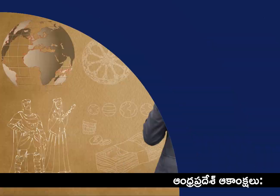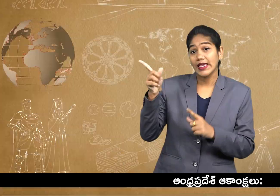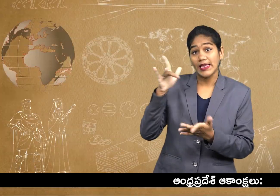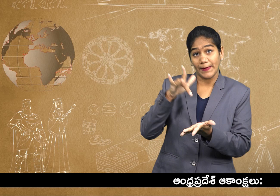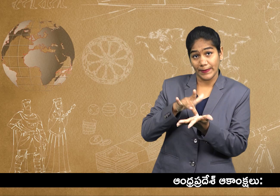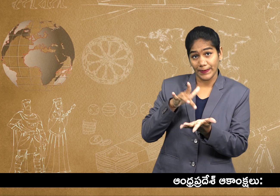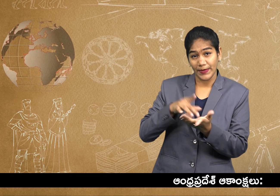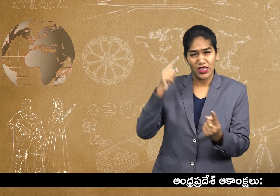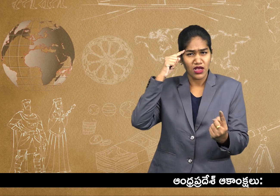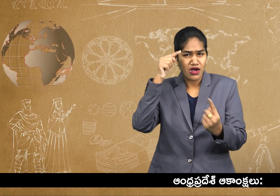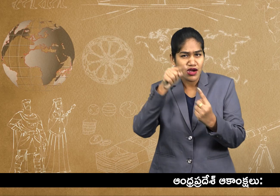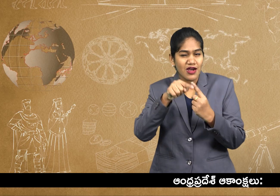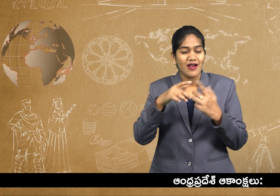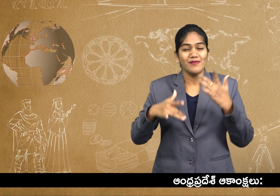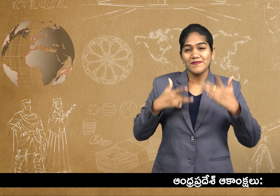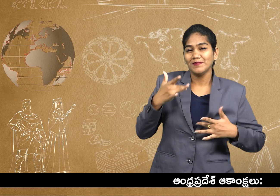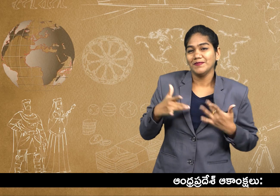ఆంధ్రప్రదేశ్ అక్షాంశాలు.